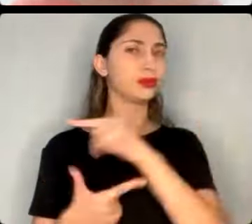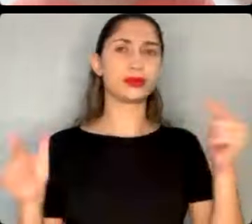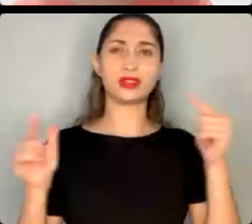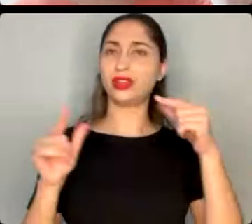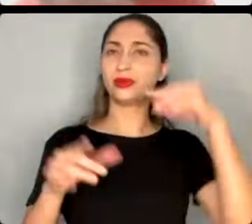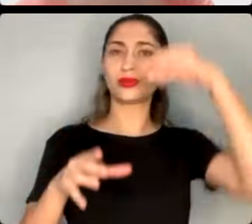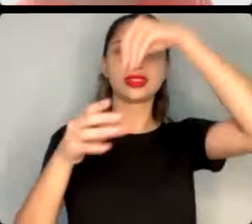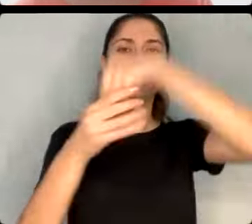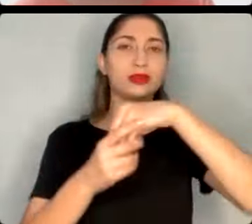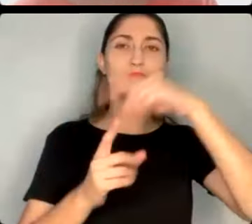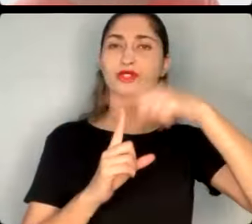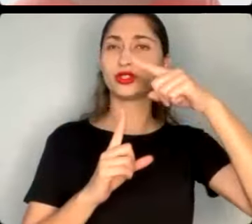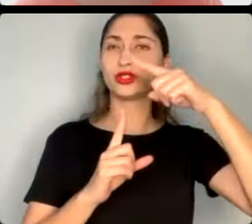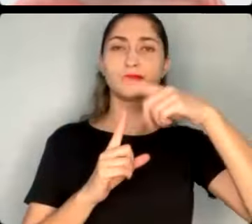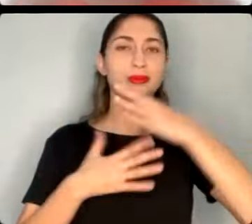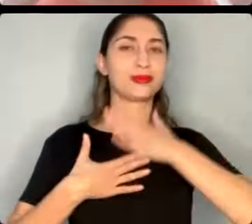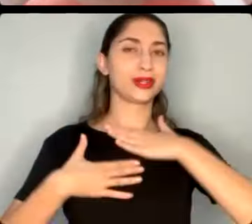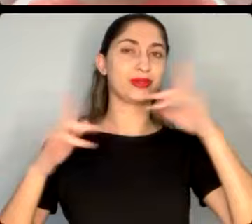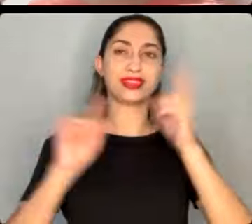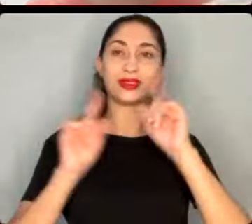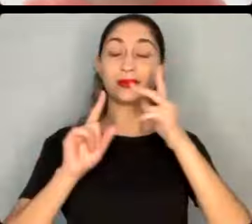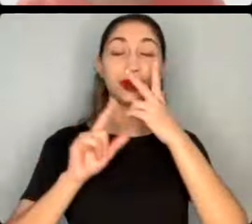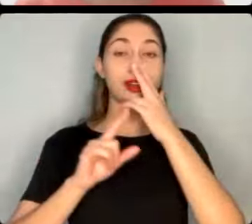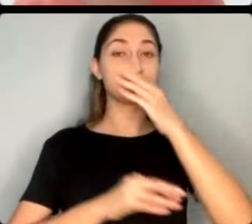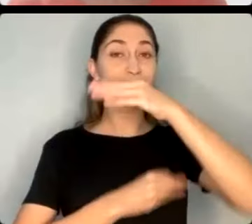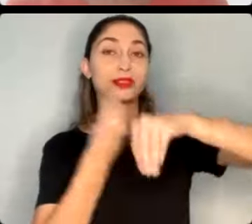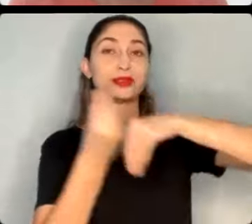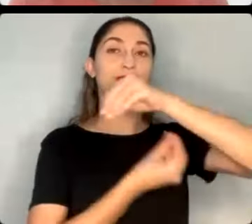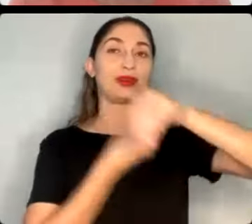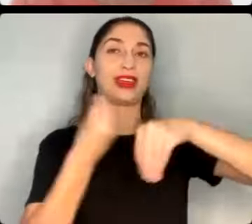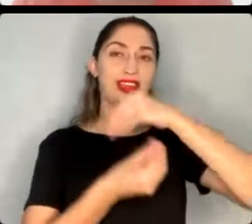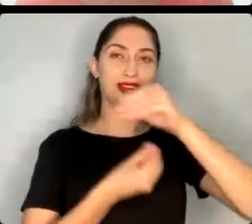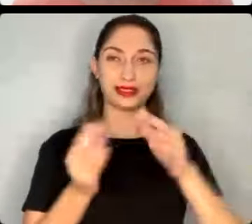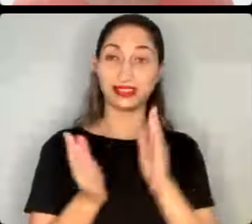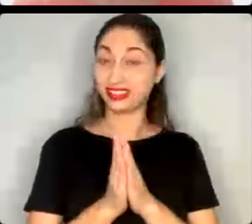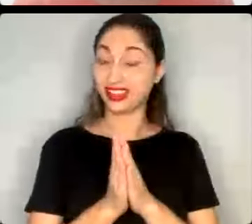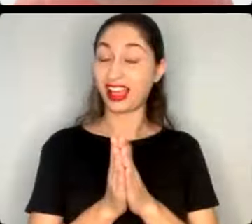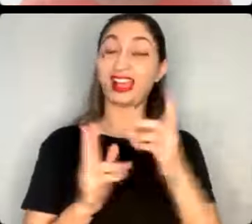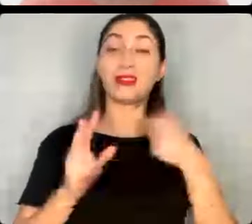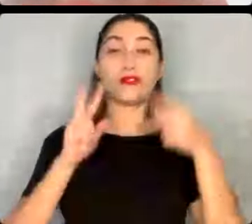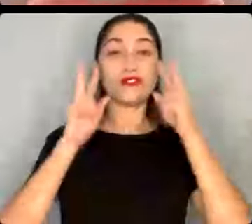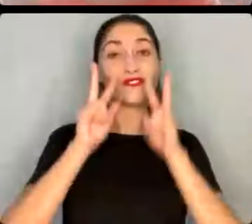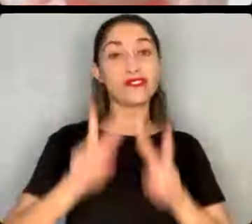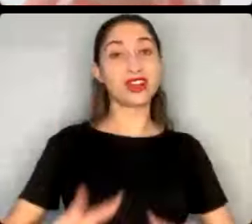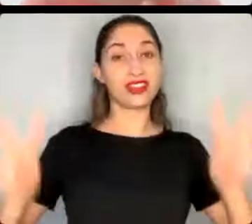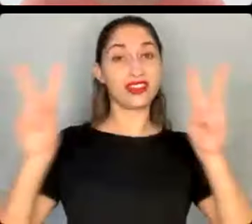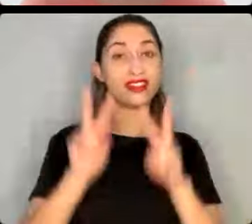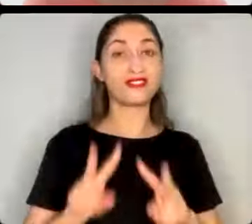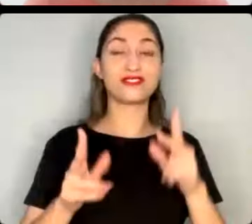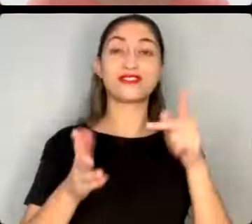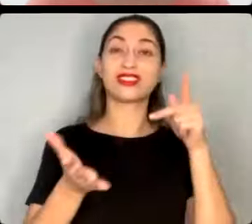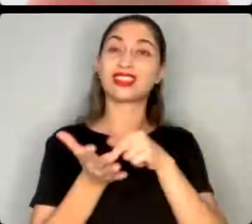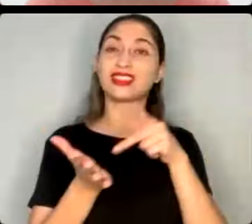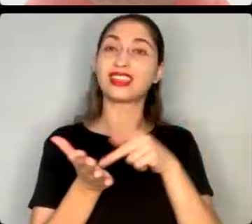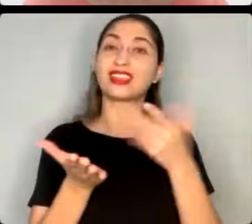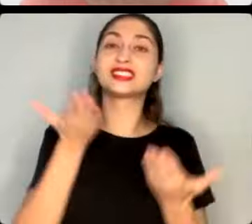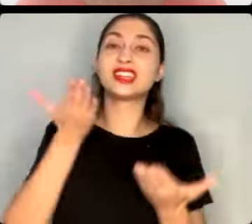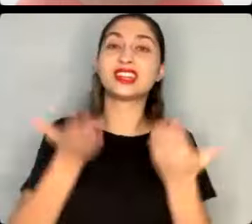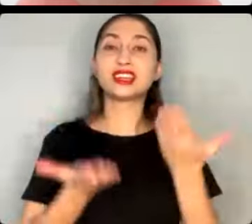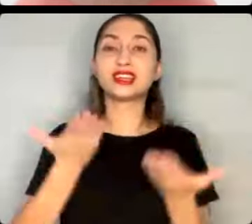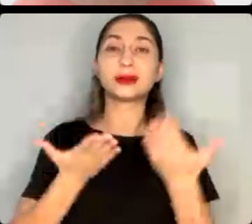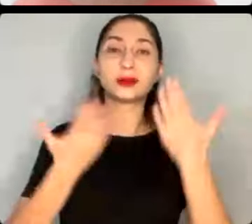um tipo sobrepondo ao outro, parece que eu tenho um pouco de cada um. E, de fato, ela tem um equilíbrio